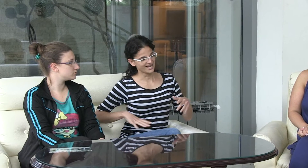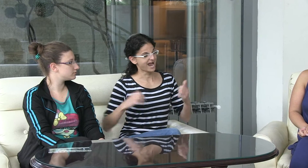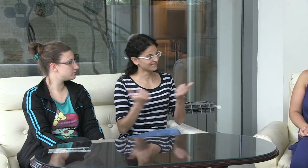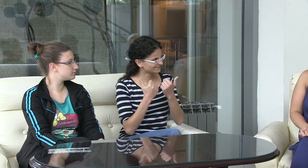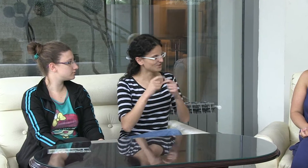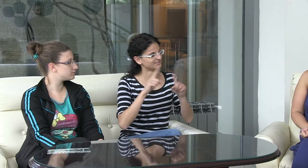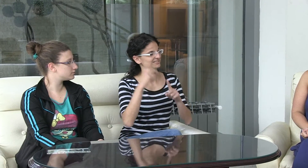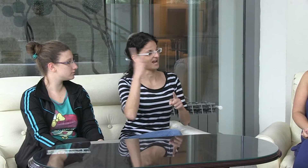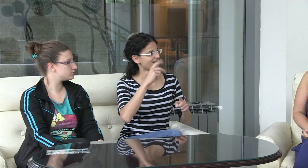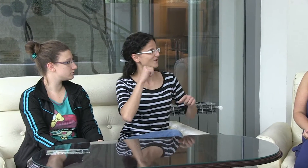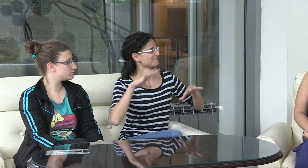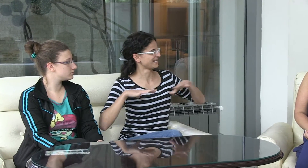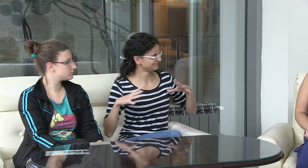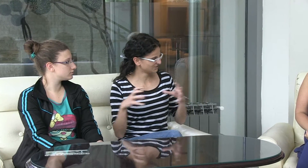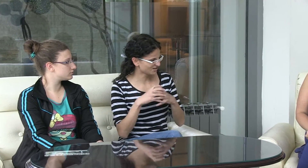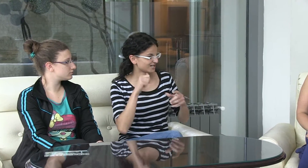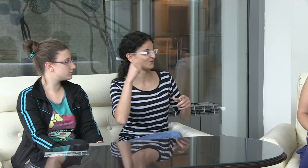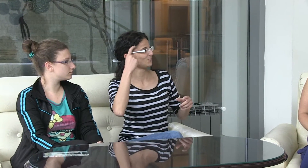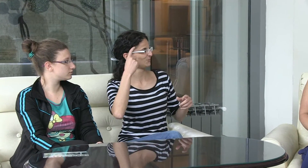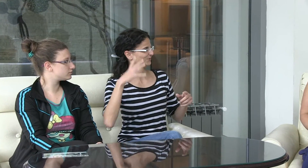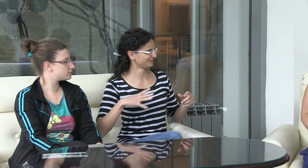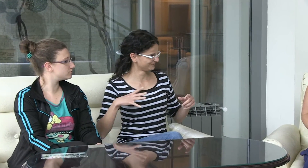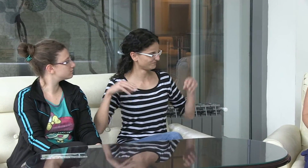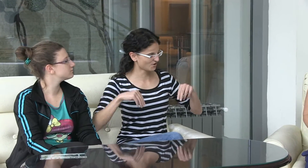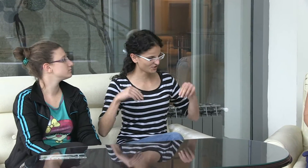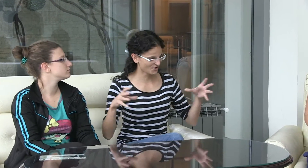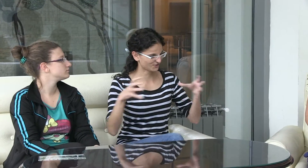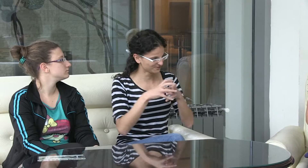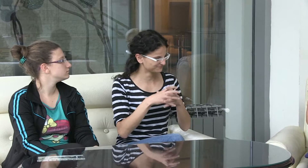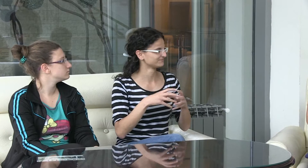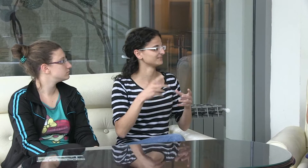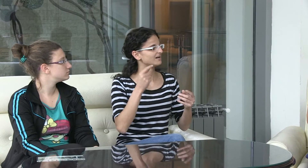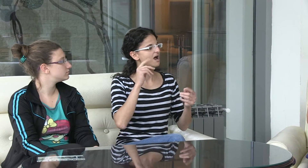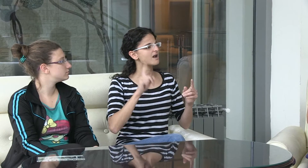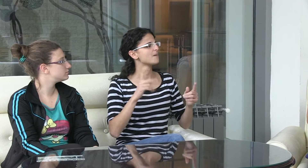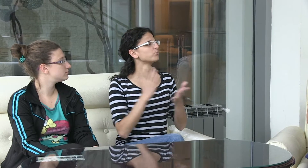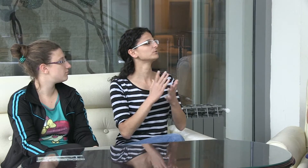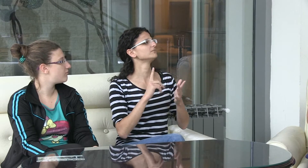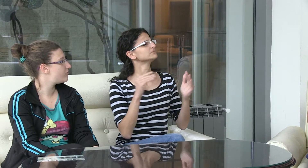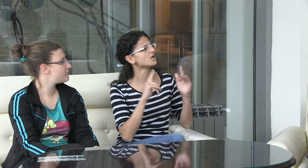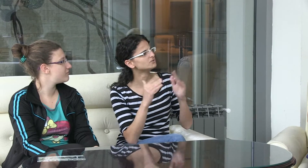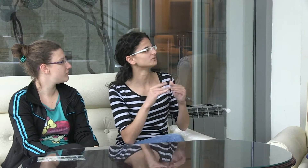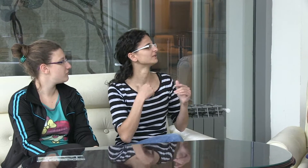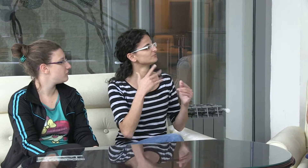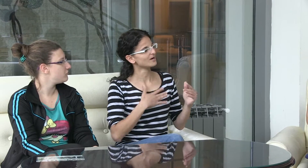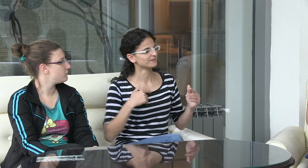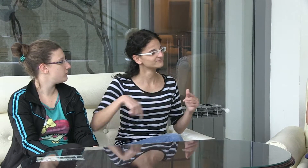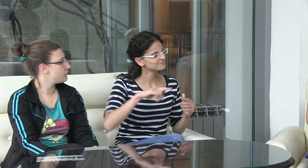sekcija, da budemo ujedinjeni u sekcijama i omladina i aktiv žena, da